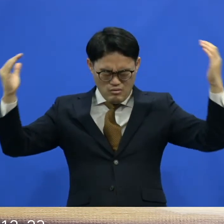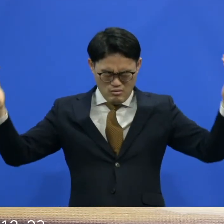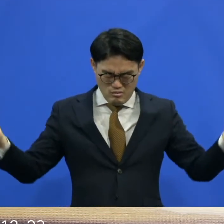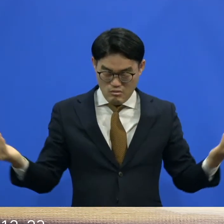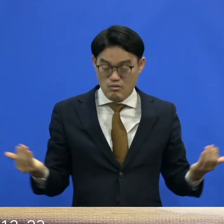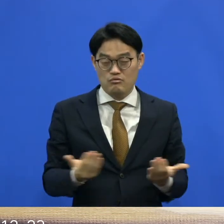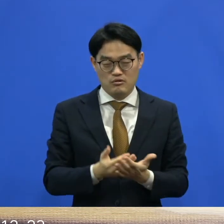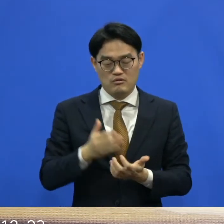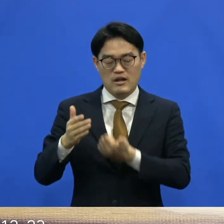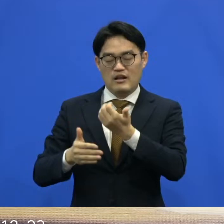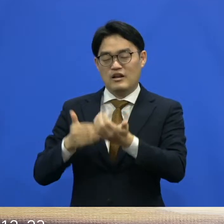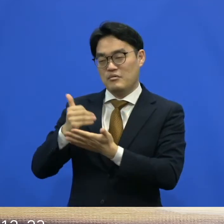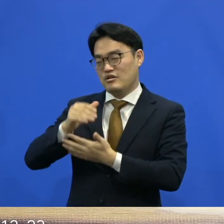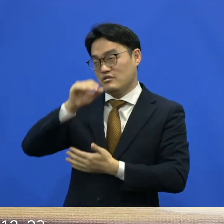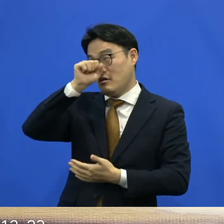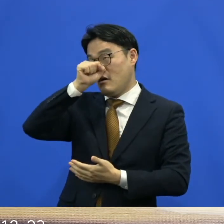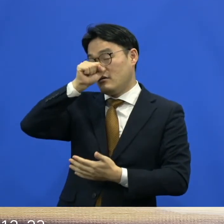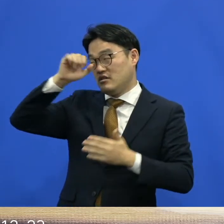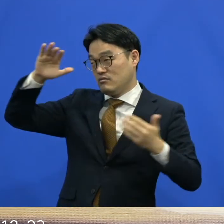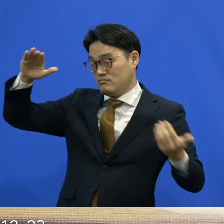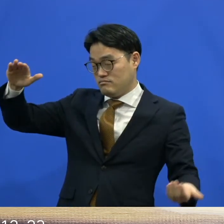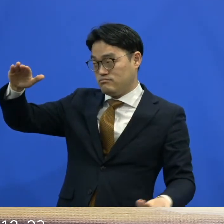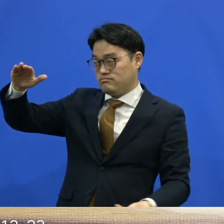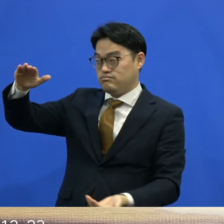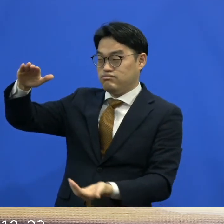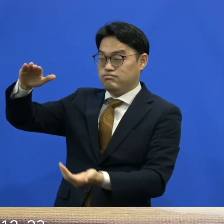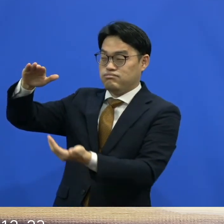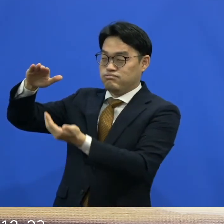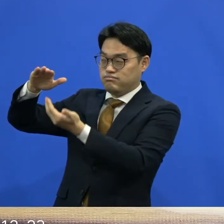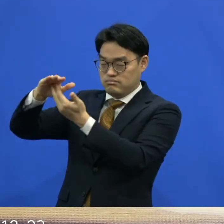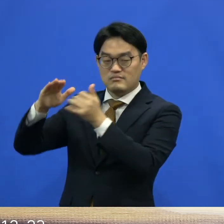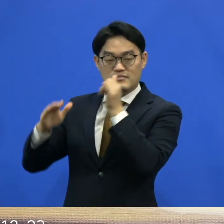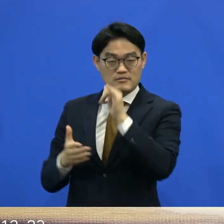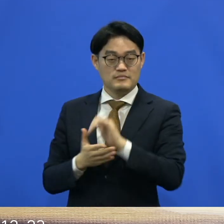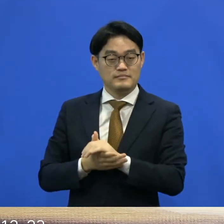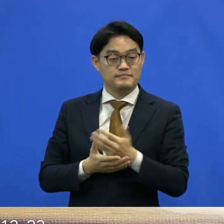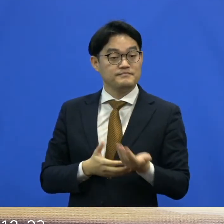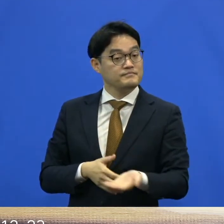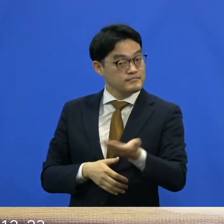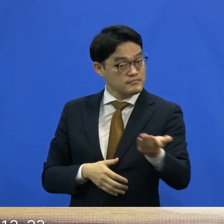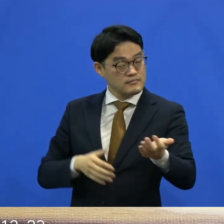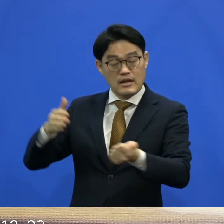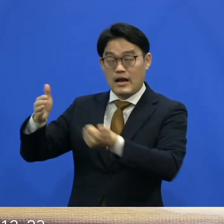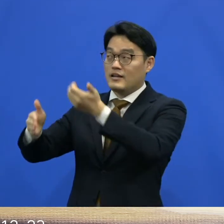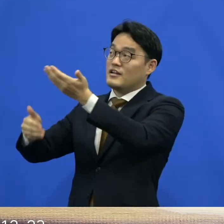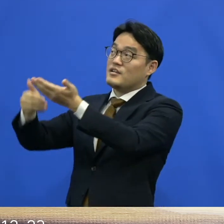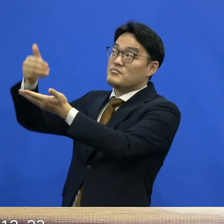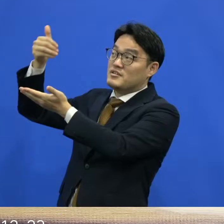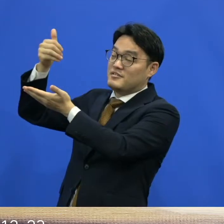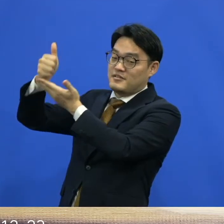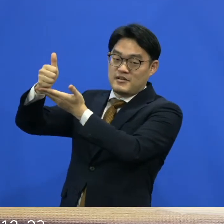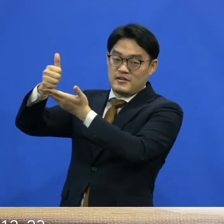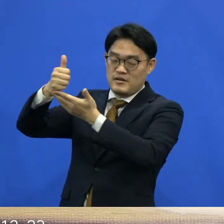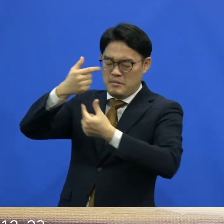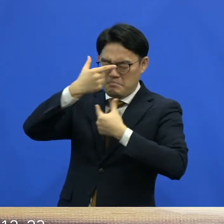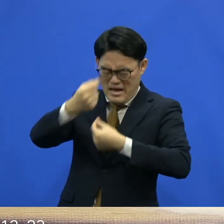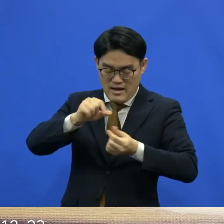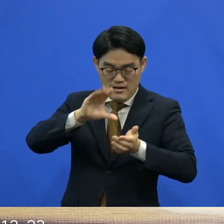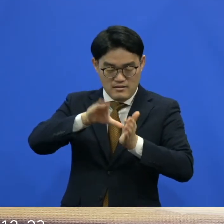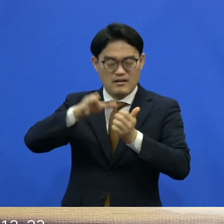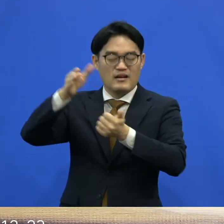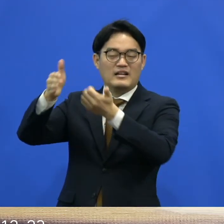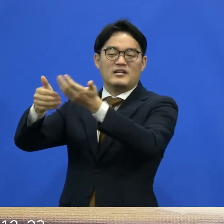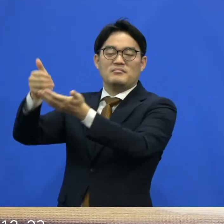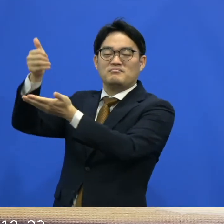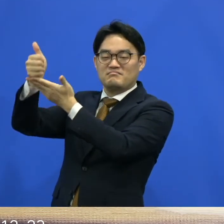거예요. 성도 여러분, 하나님은 타이밍의 하나님이십니다. 그 말은, 타이밍의